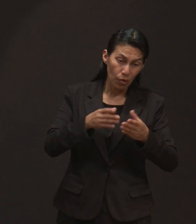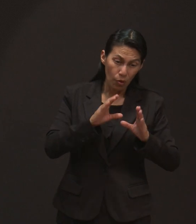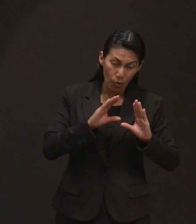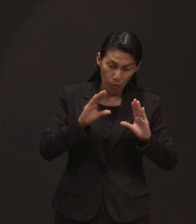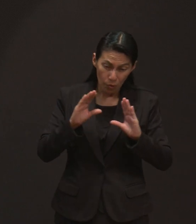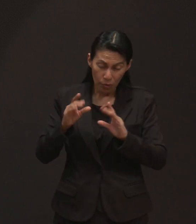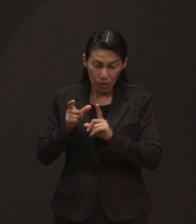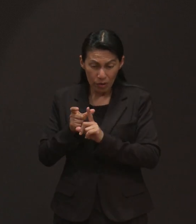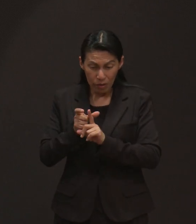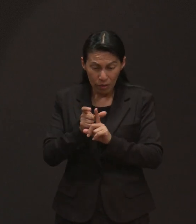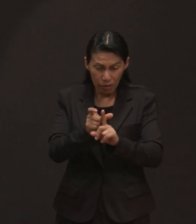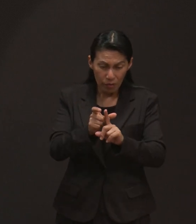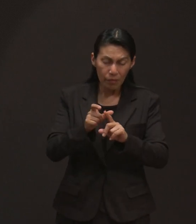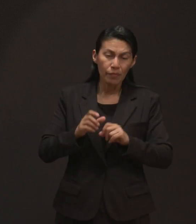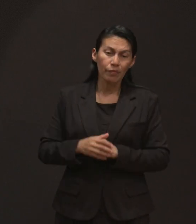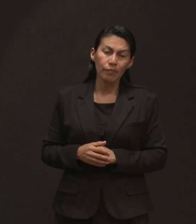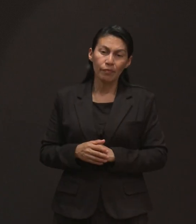caminos.